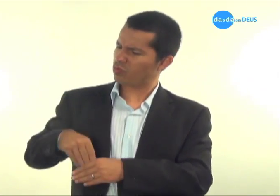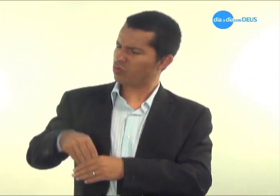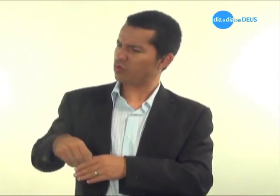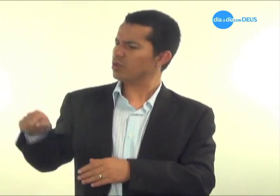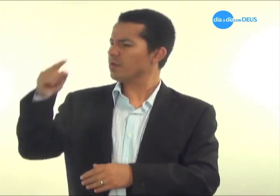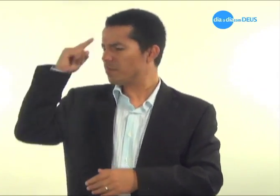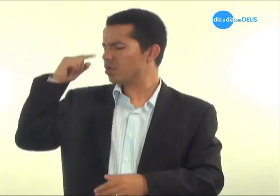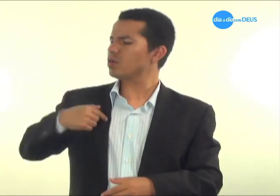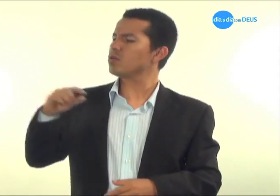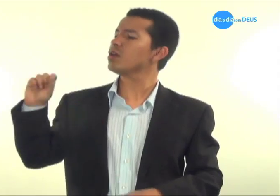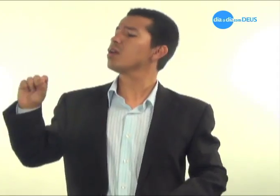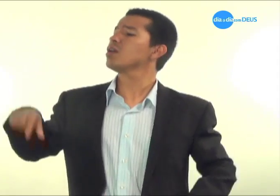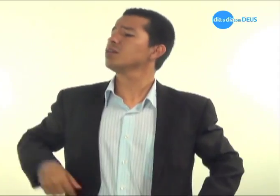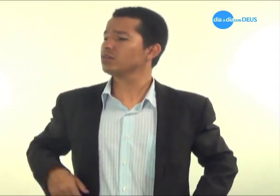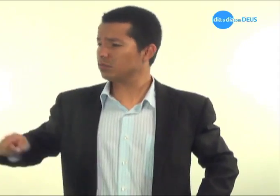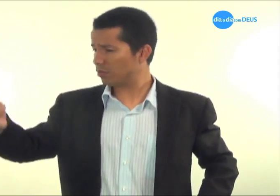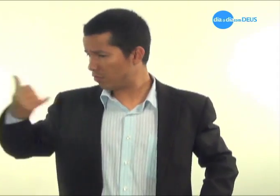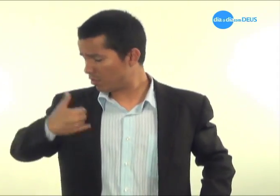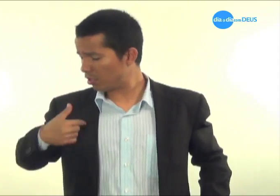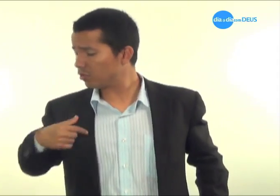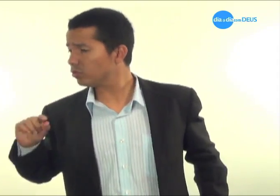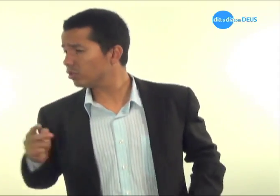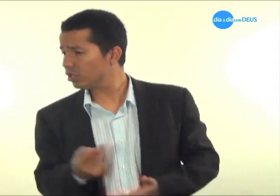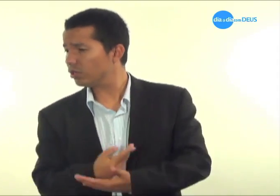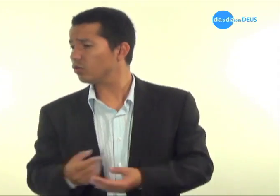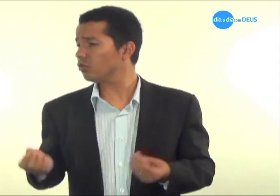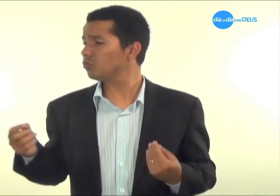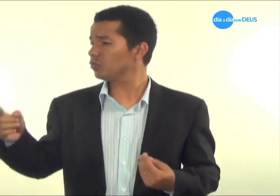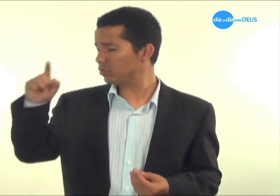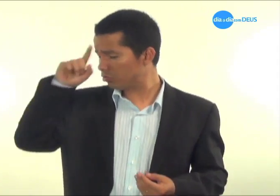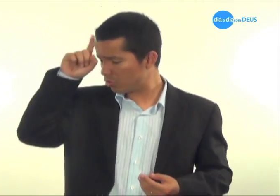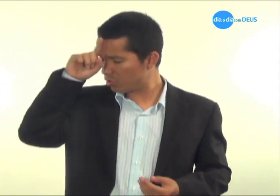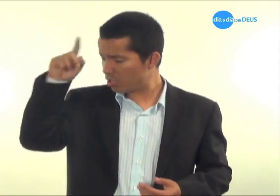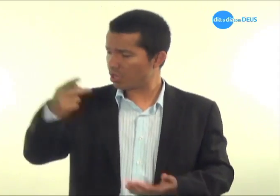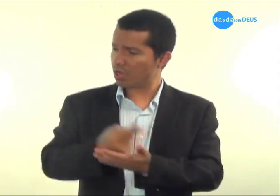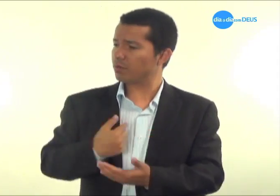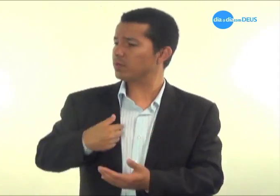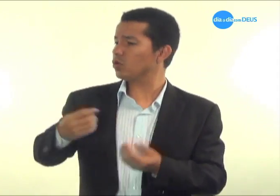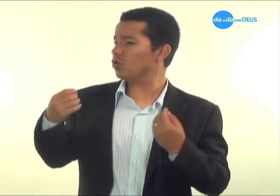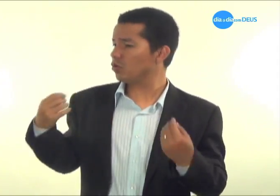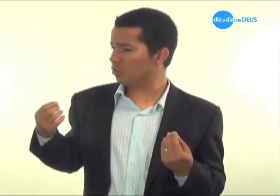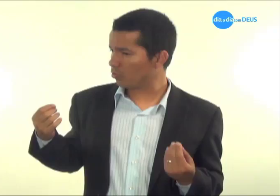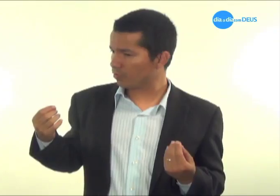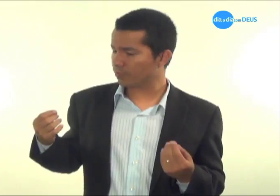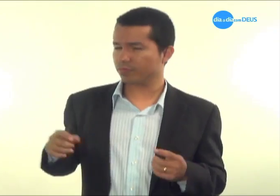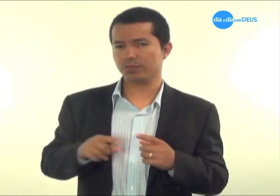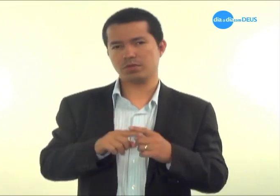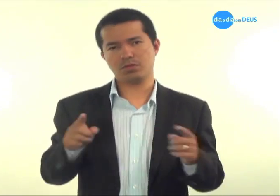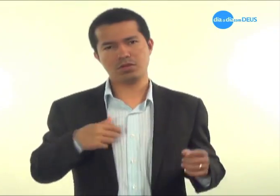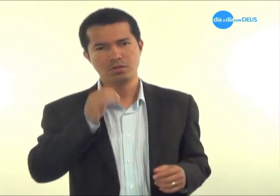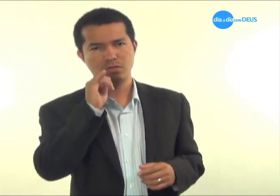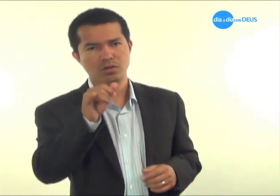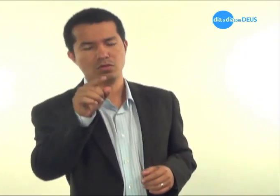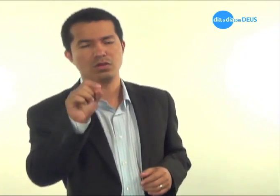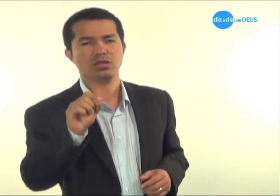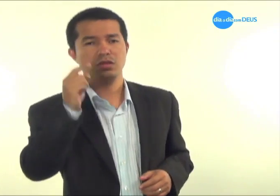da missão. Está pensando que eu sou o quê? Está falando o quê de mim? Como é que você pode ter uma ideia dessa de mim? Mas na verdade